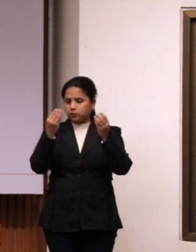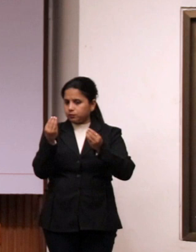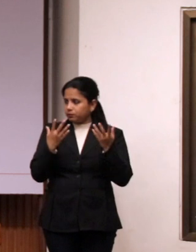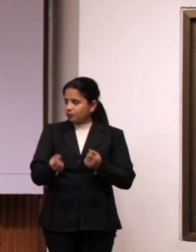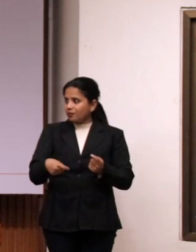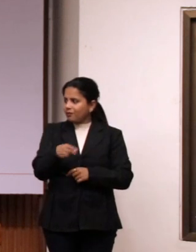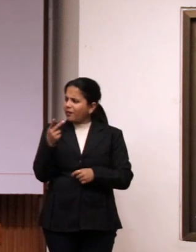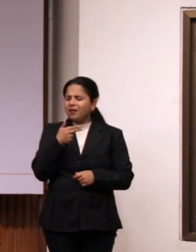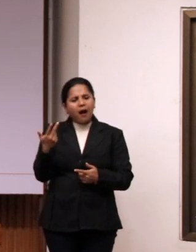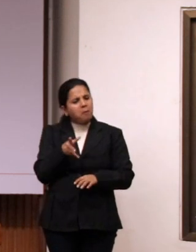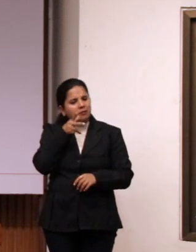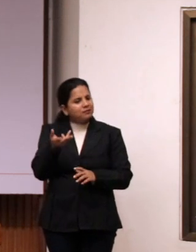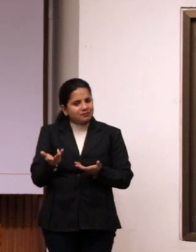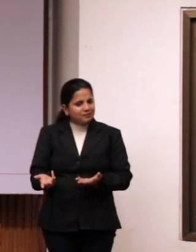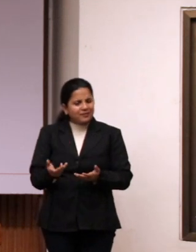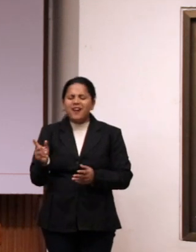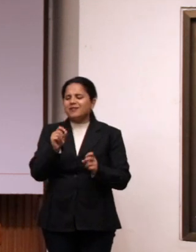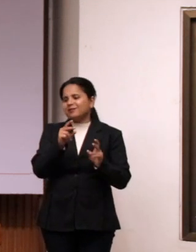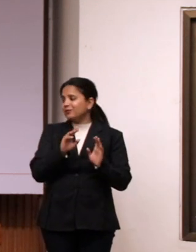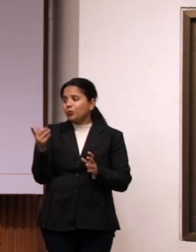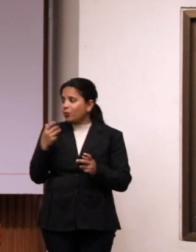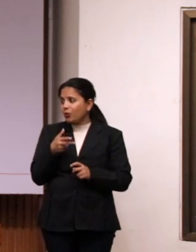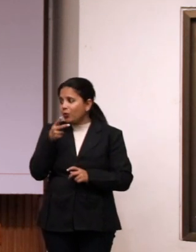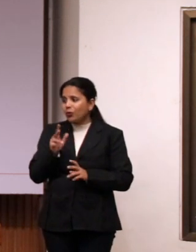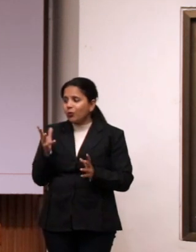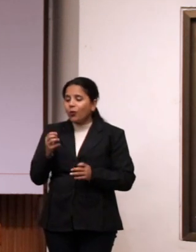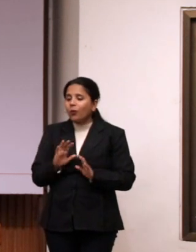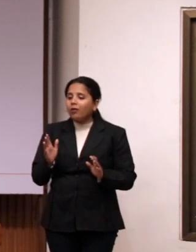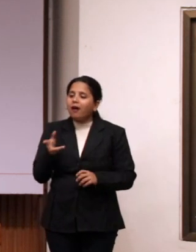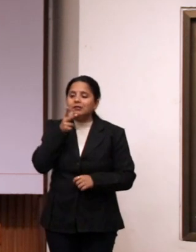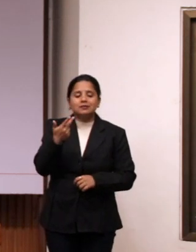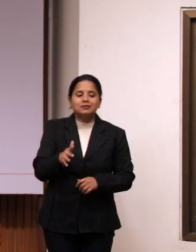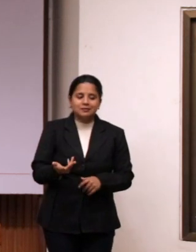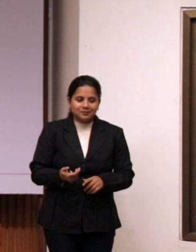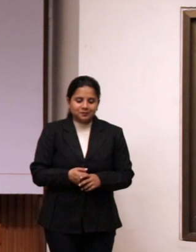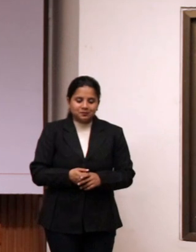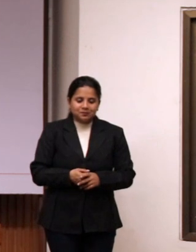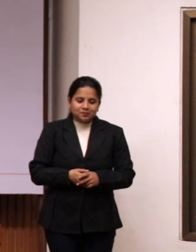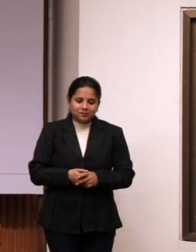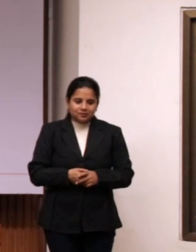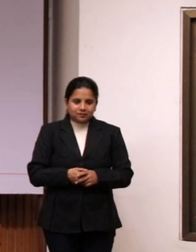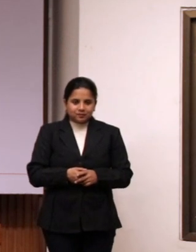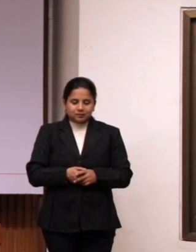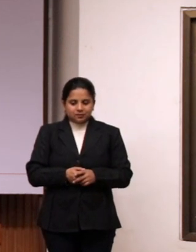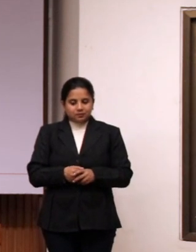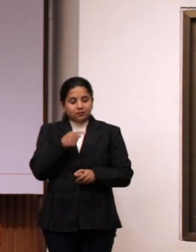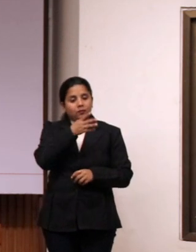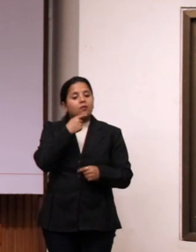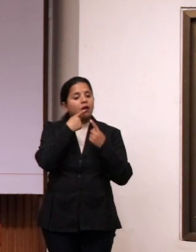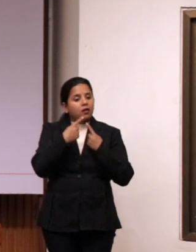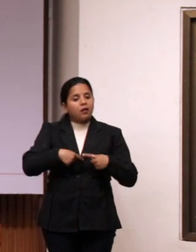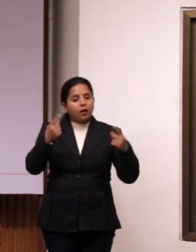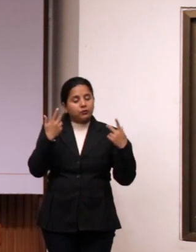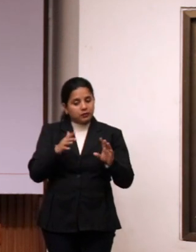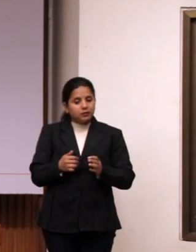बोल दिया. Sorry, ठीक है. You said you want to speak. Yes, please. So he announced that, you know,